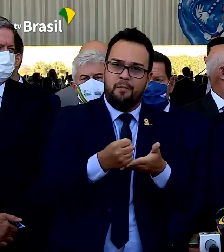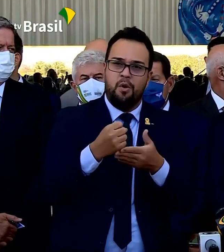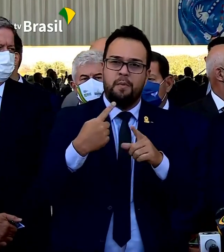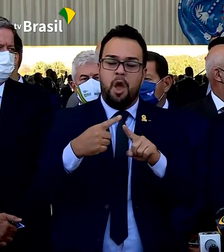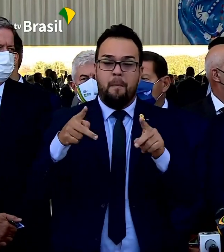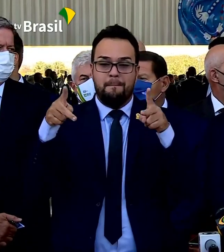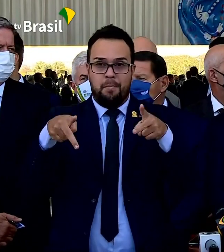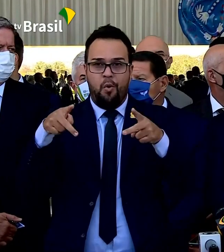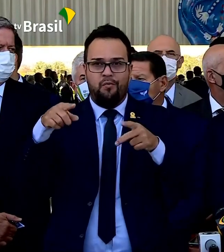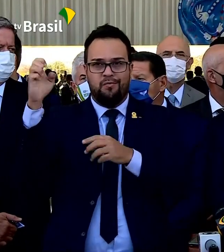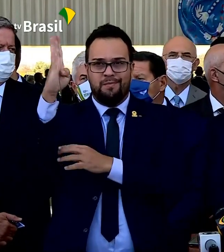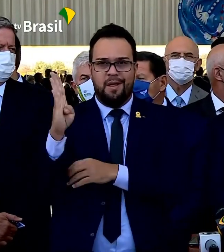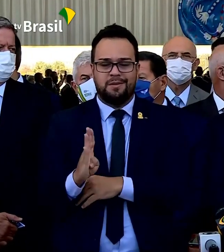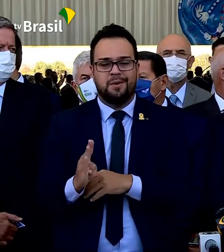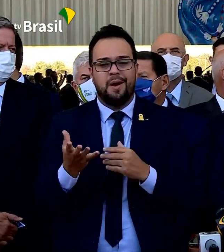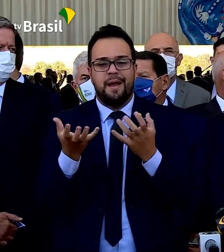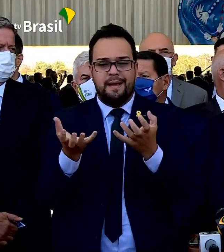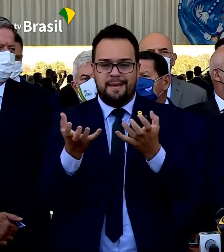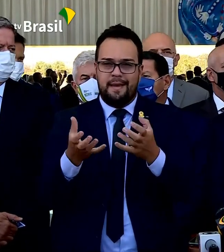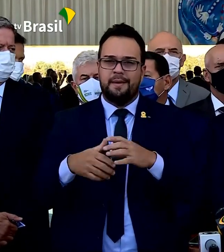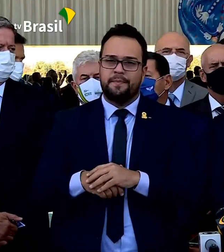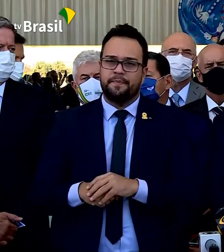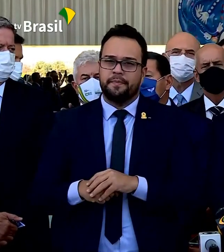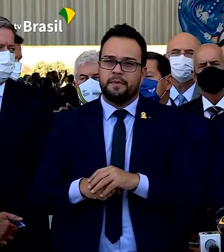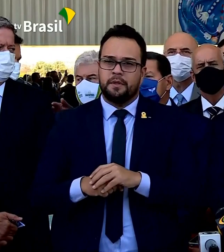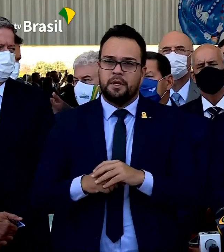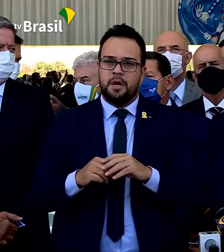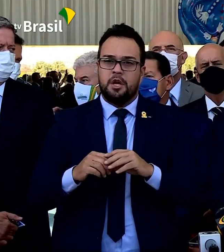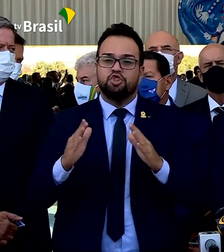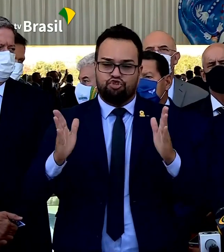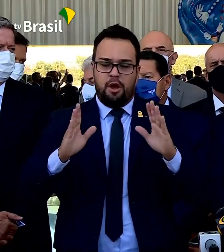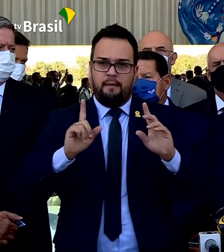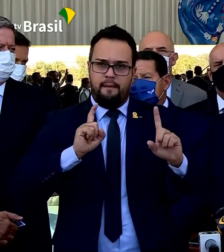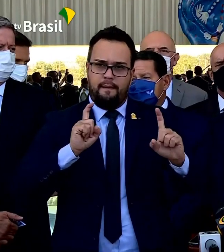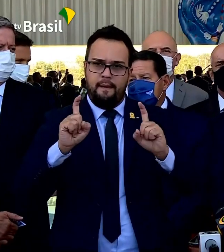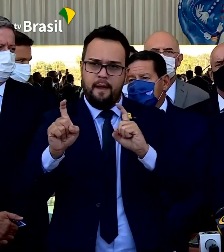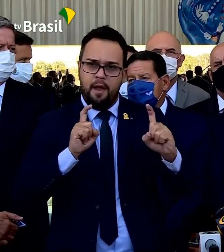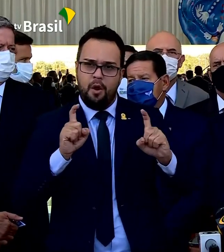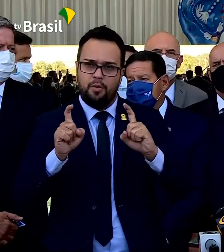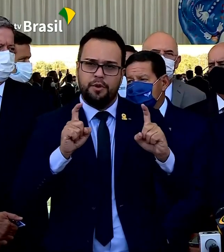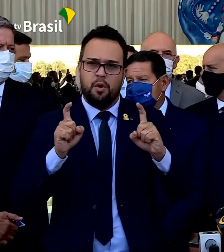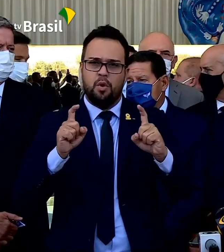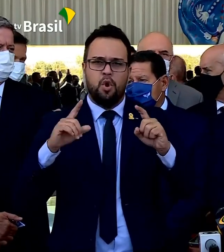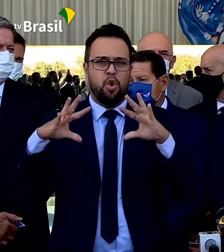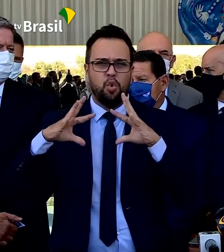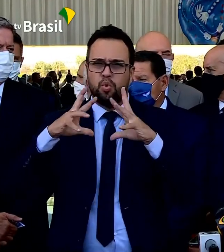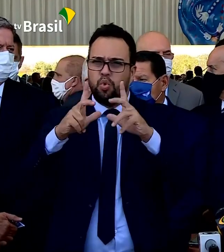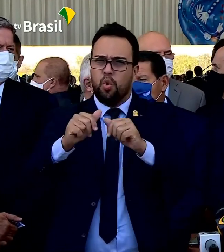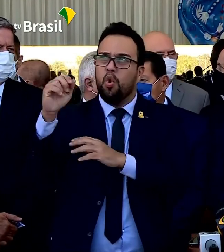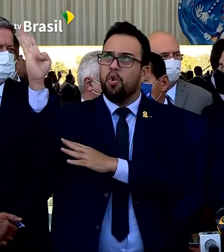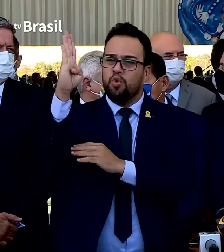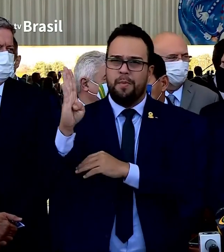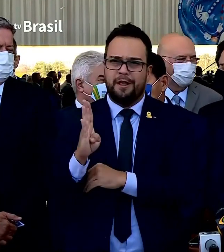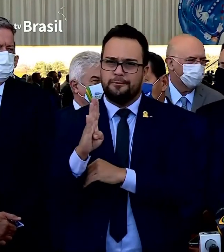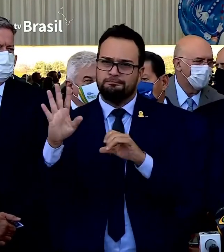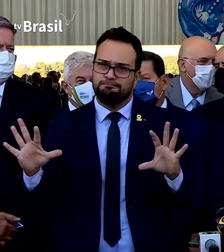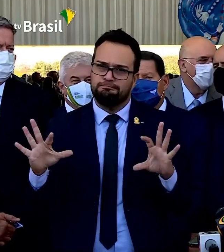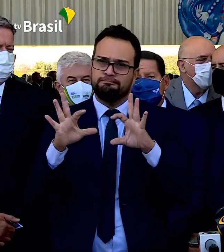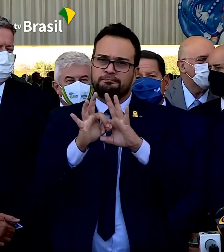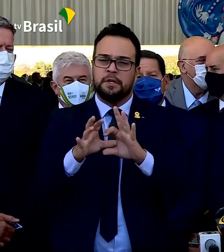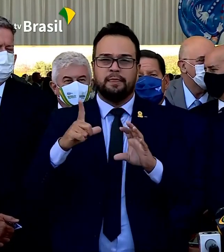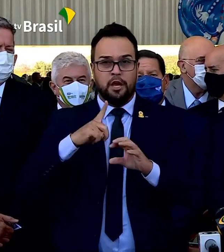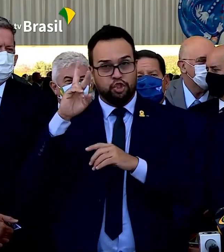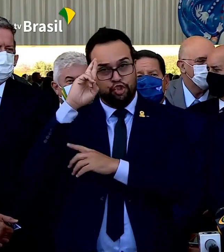quer, sobretudo depois de uma reunião como essa, onde toda a nação se une através dos chefes dos